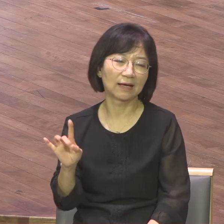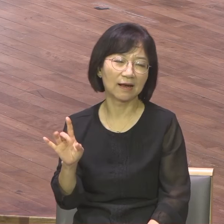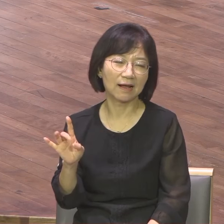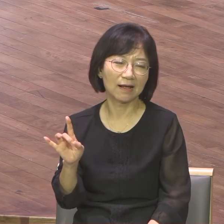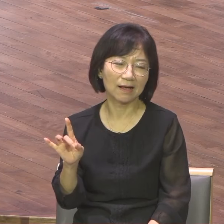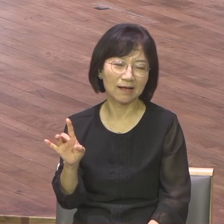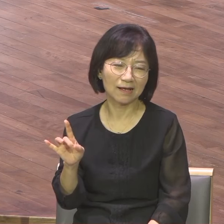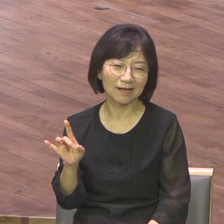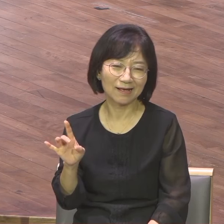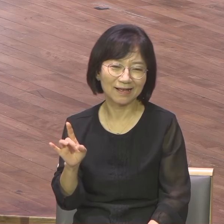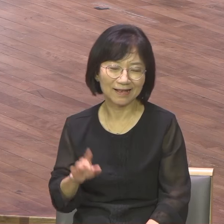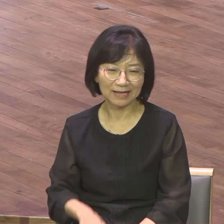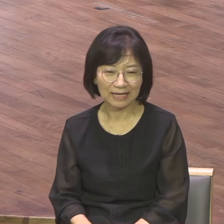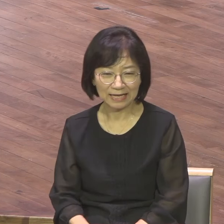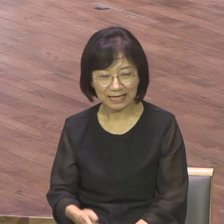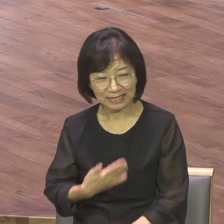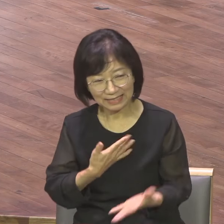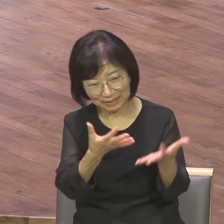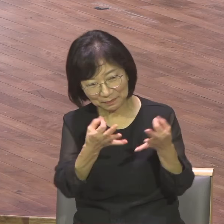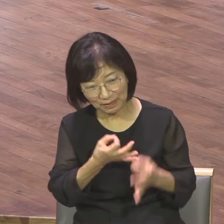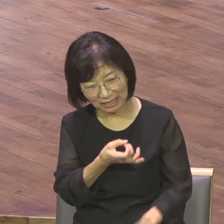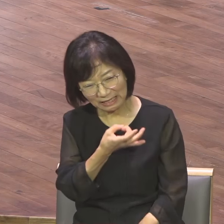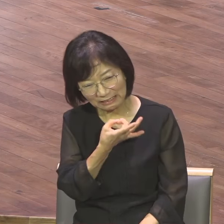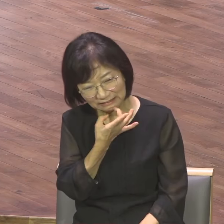참 놀랍지, 신기하지요.